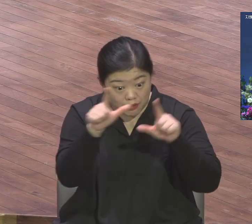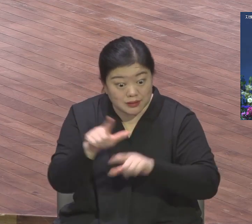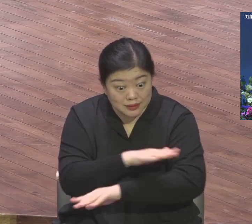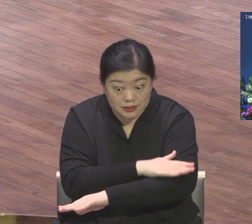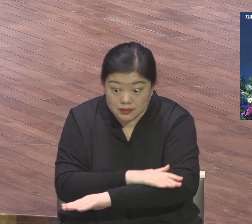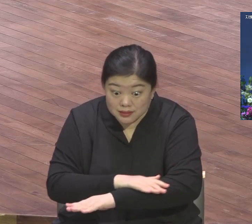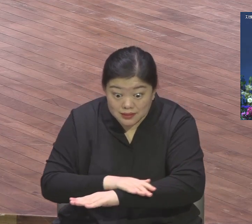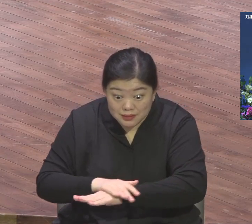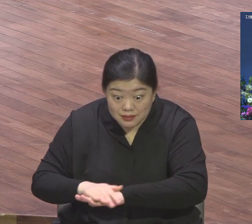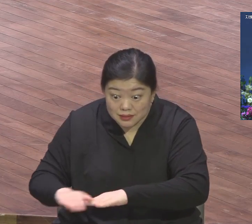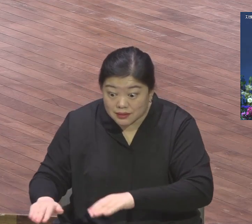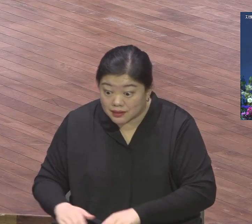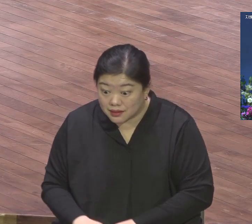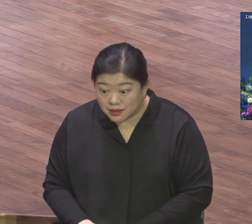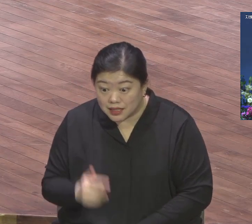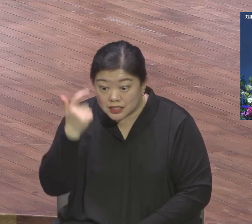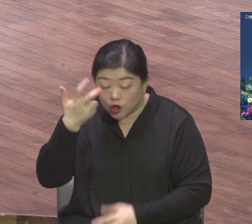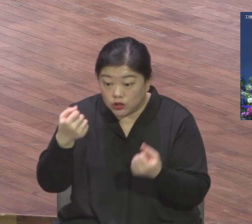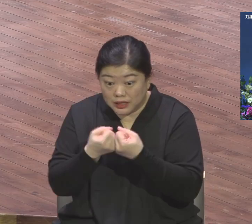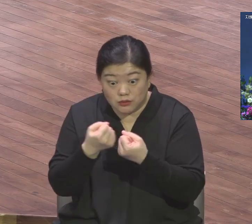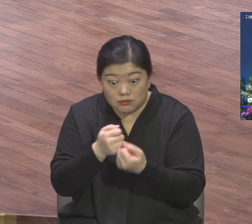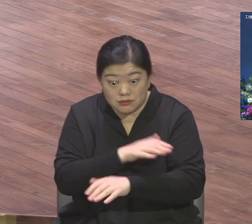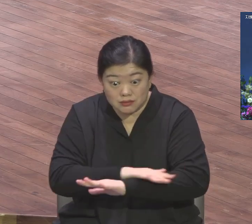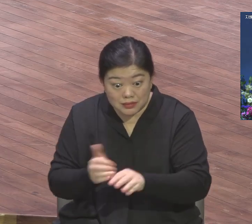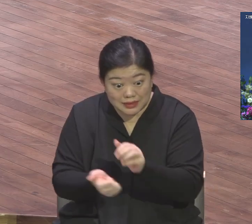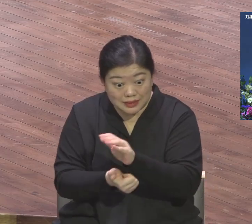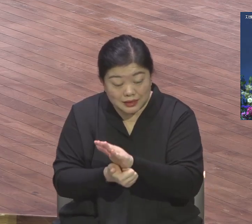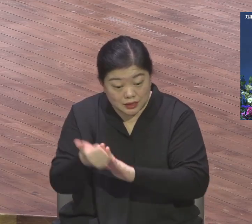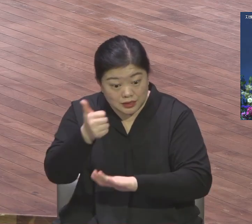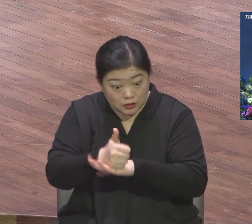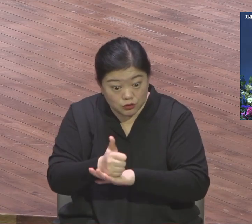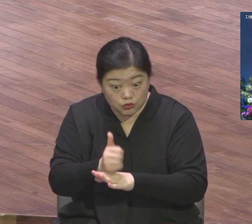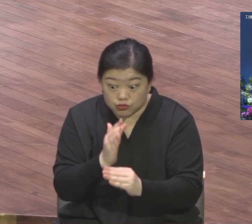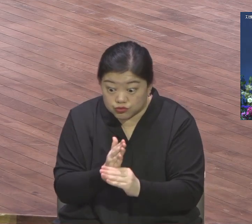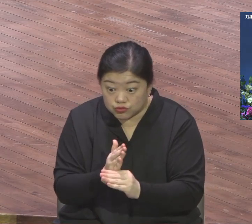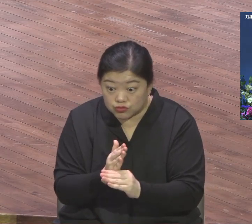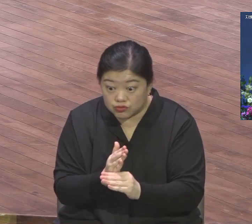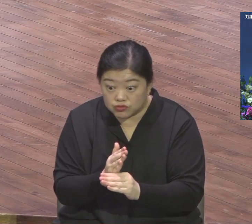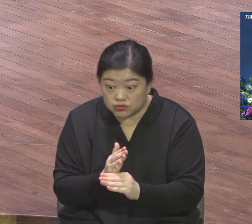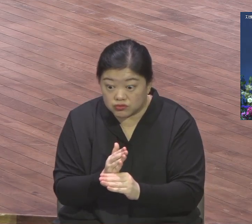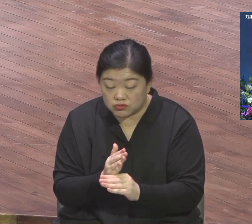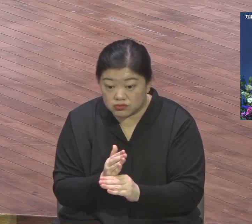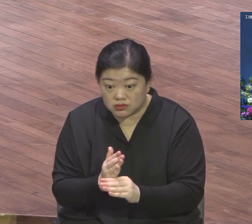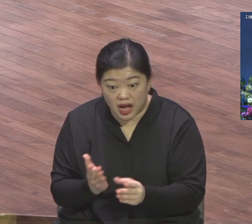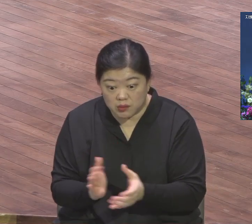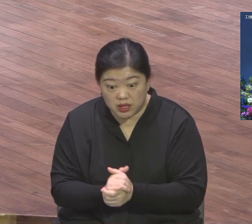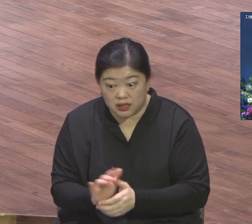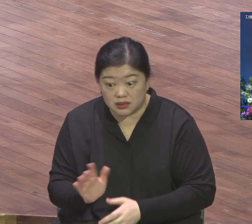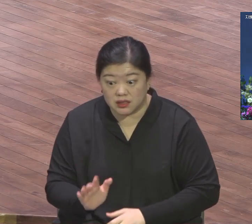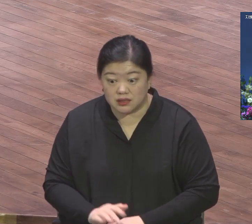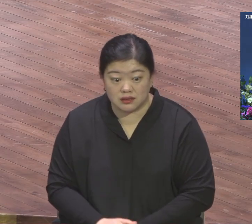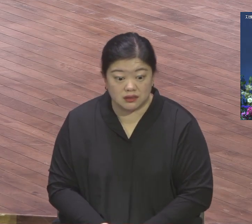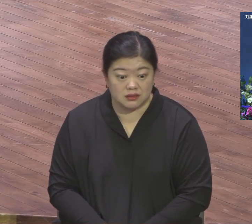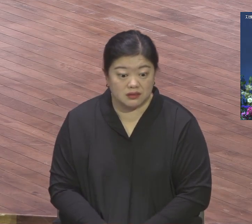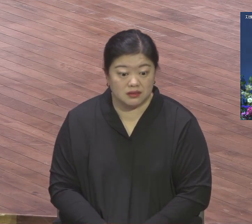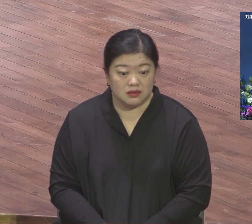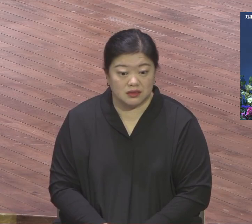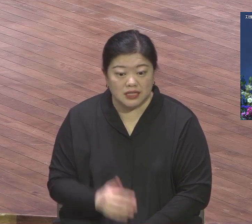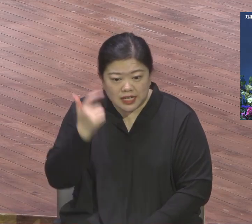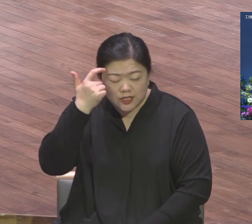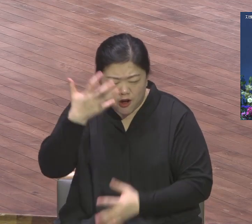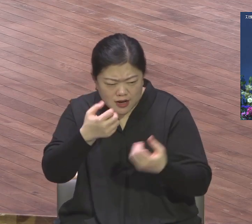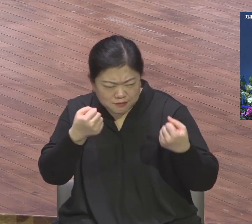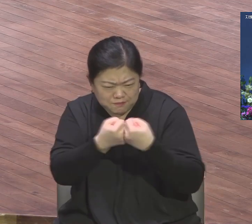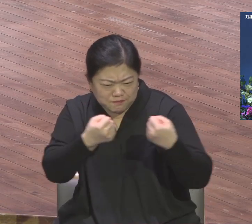영적 싸움을 싸워본 적 있냐고요? 아멘? 맞네. 영적 싸움을 싸워야 돼. 영적 싸움을. 내